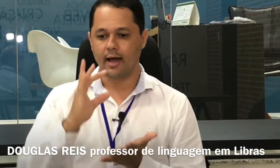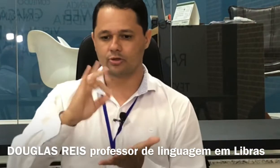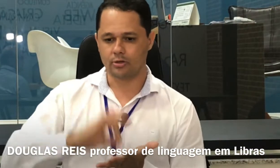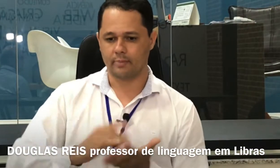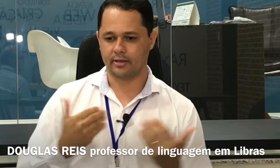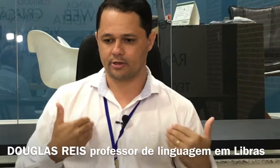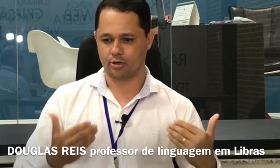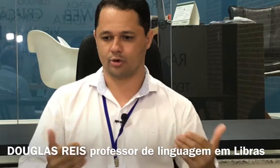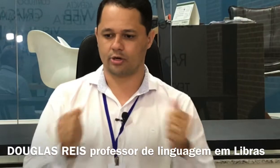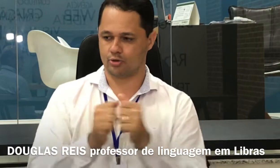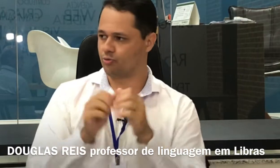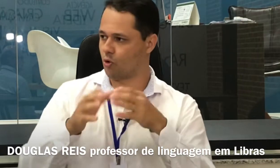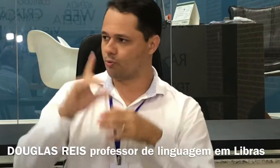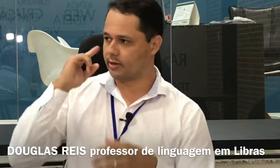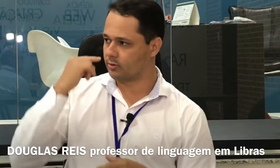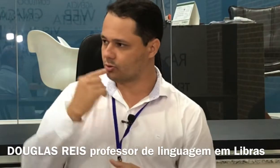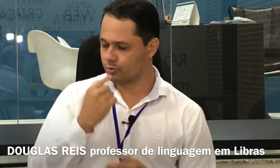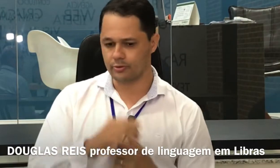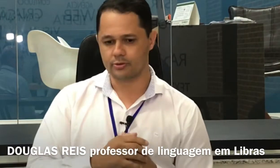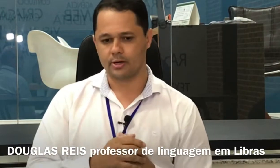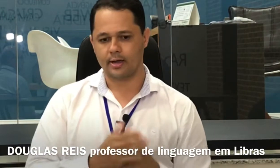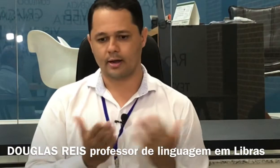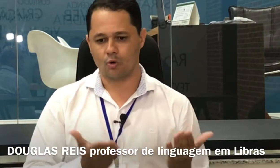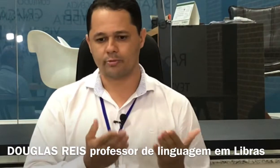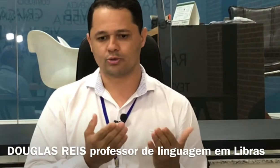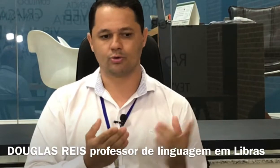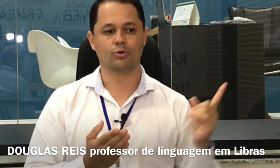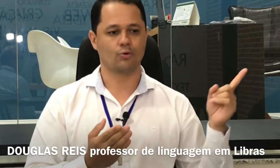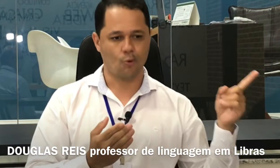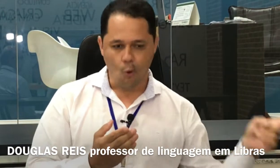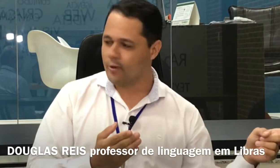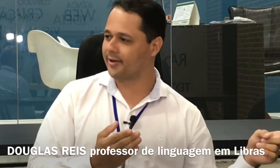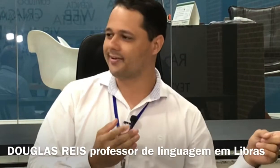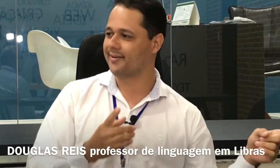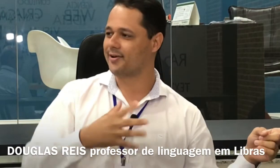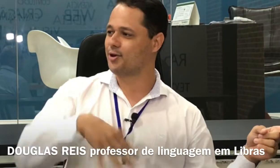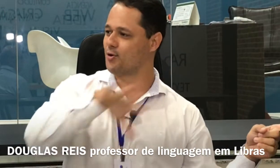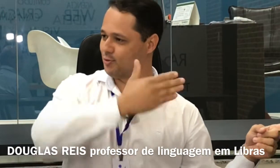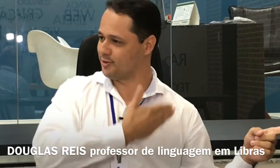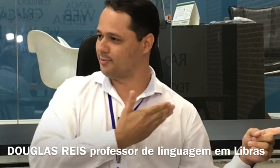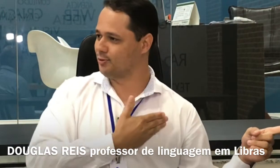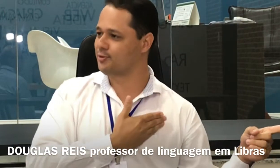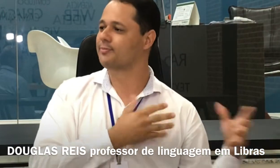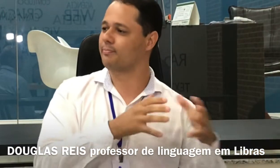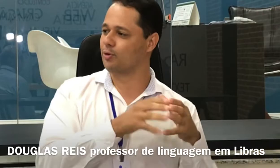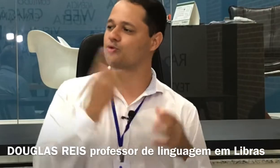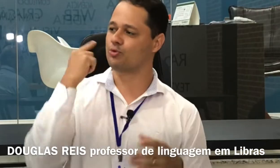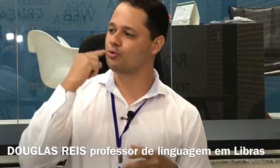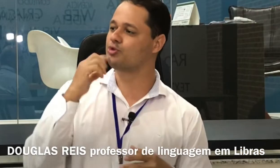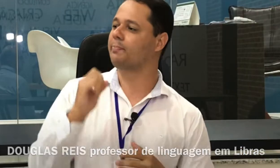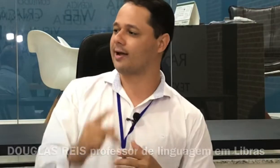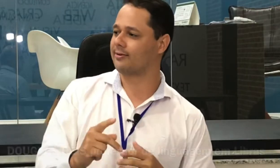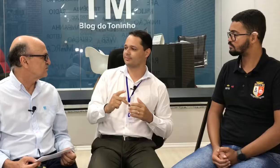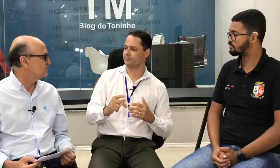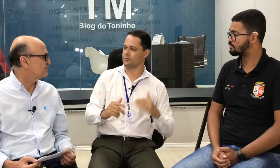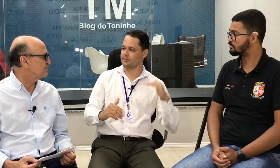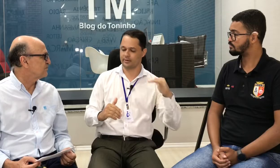a minha trajetória junto com a comunidade de surdos, ela começou com ele e com os amigos meus surdos de Epitácio. Eles eram